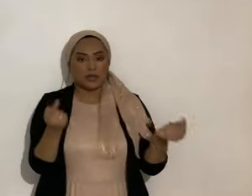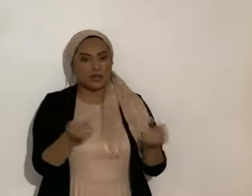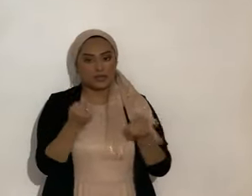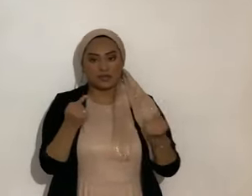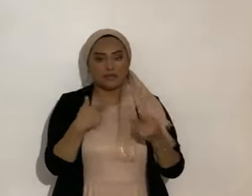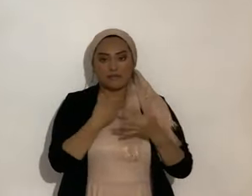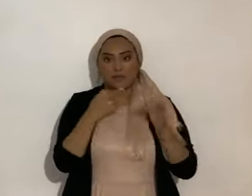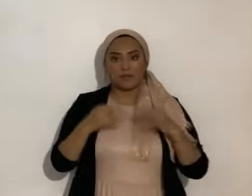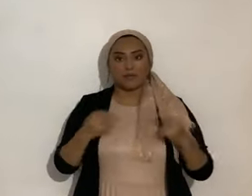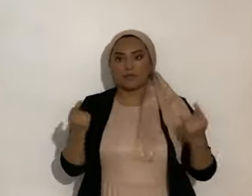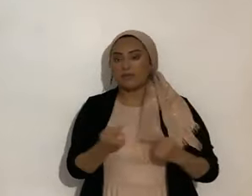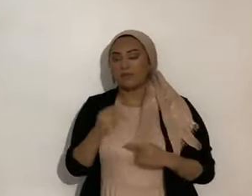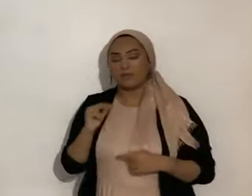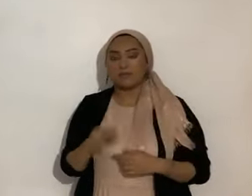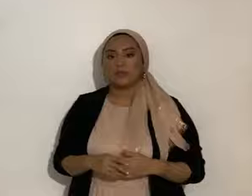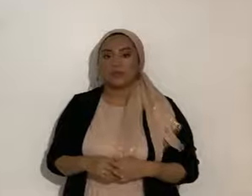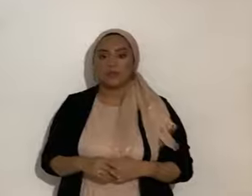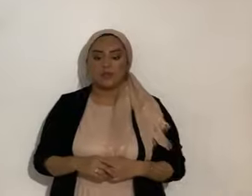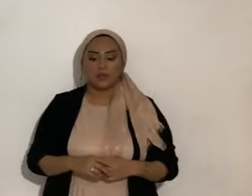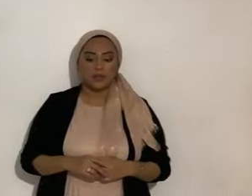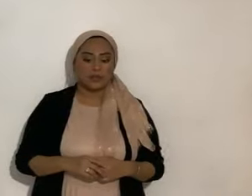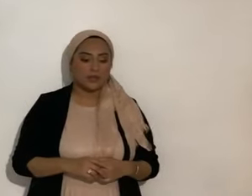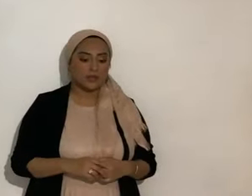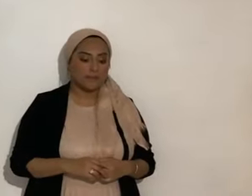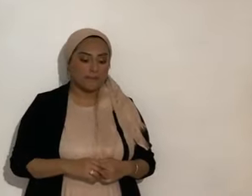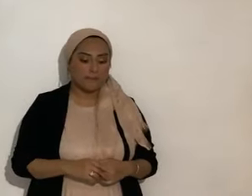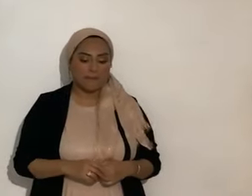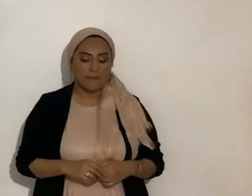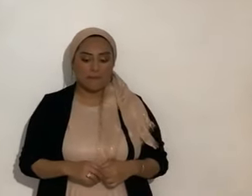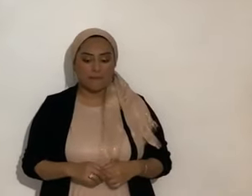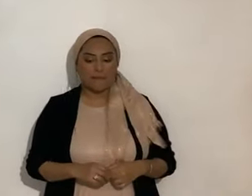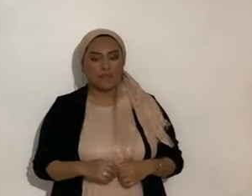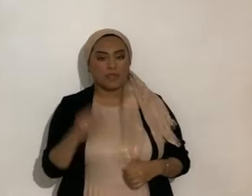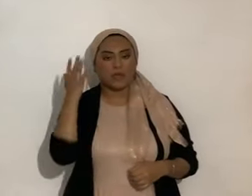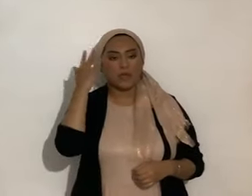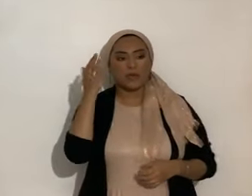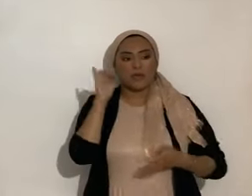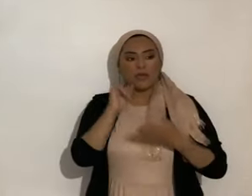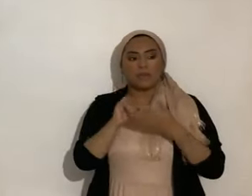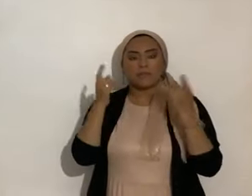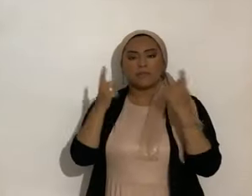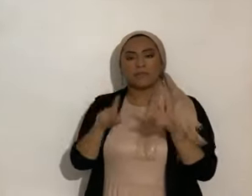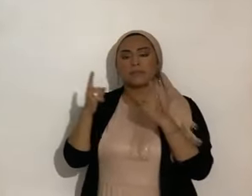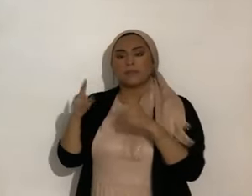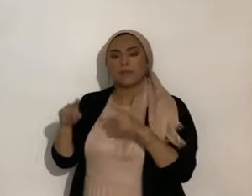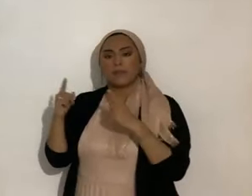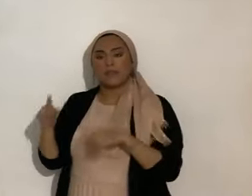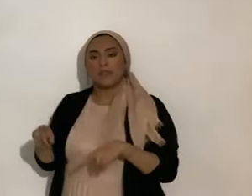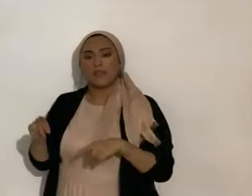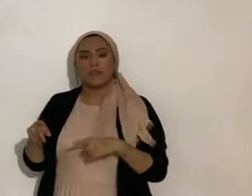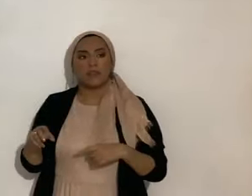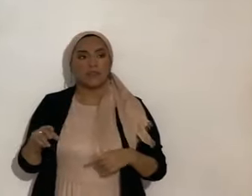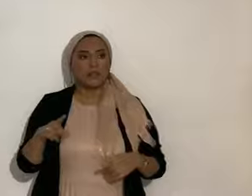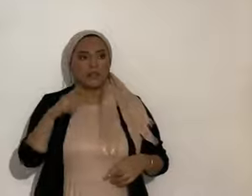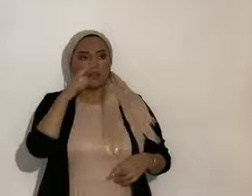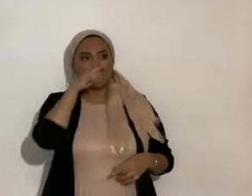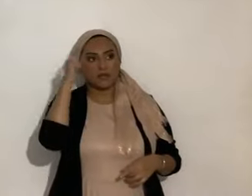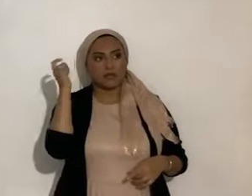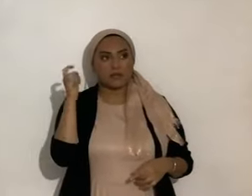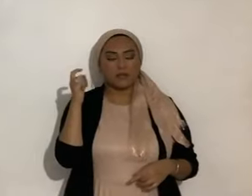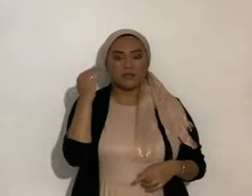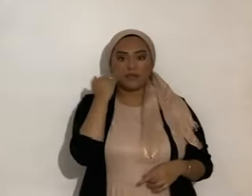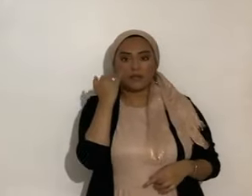pecado voluntario. Entonces la idea es, ¿por qué será esto? Porque tú,